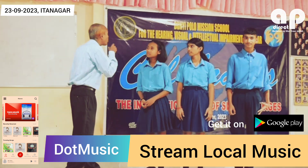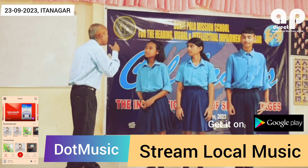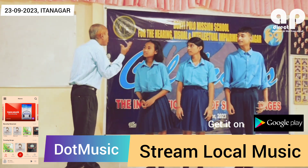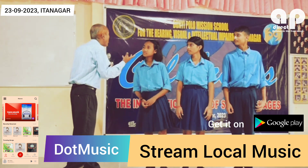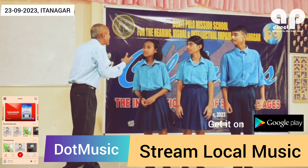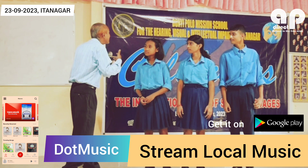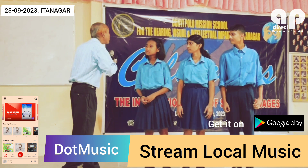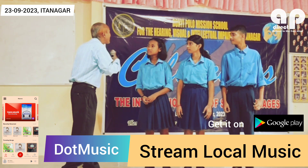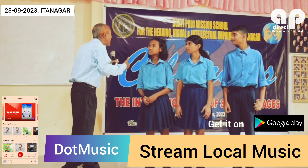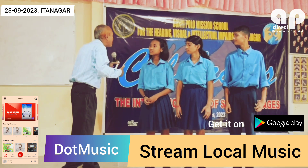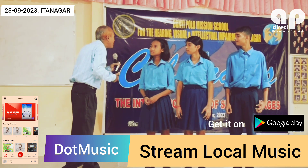व्हाट इज योर नेम?